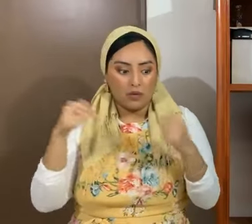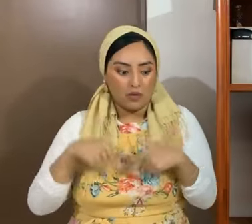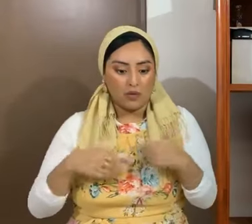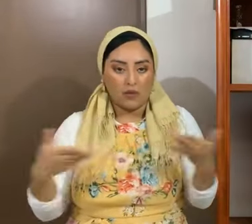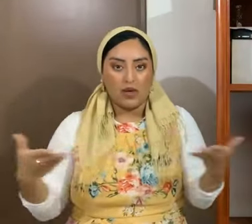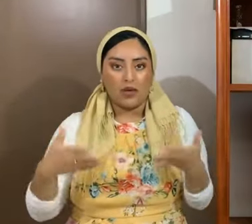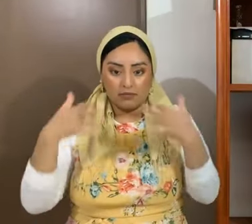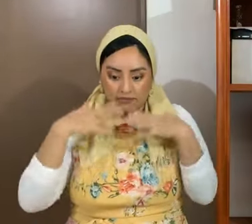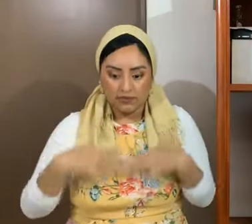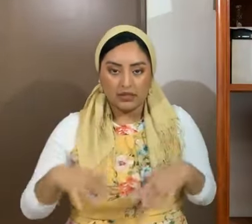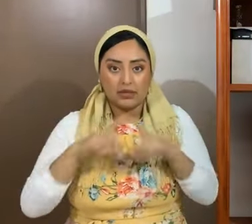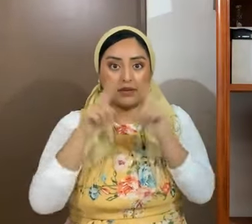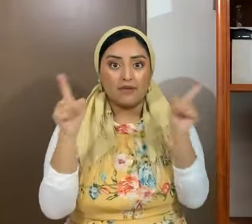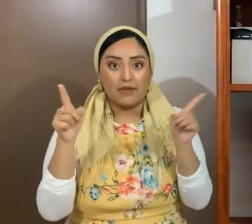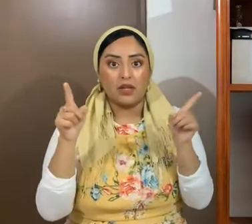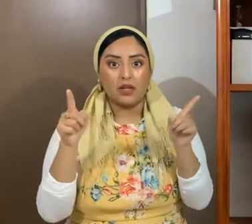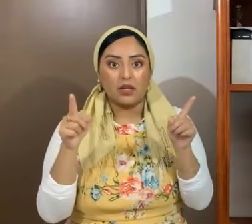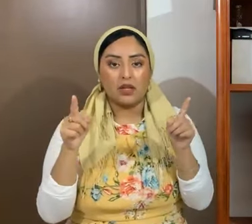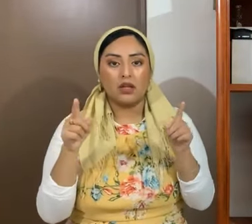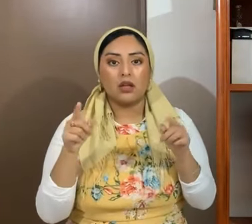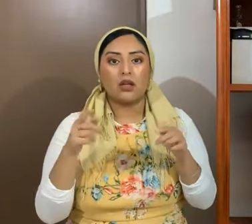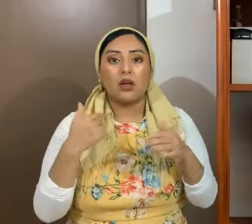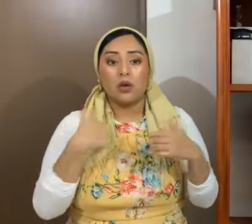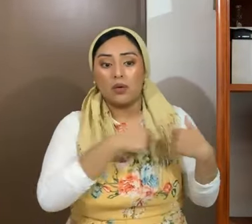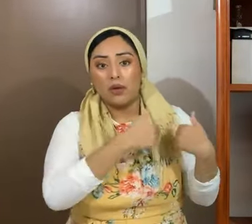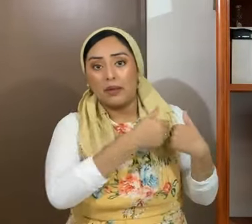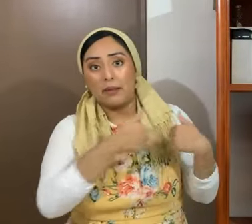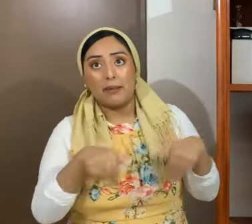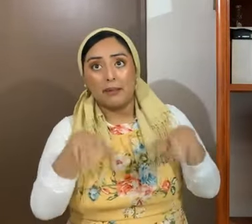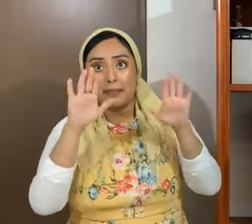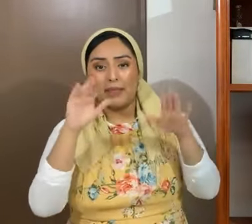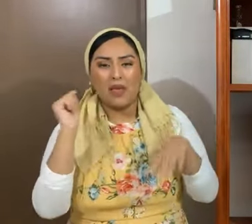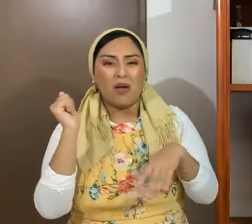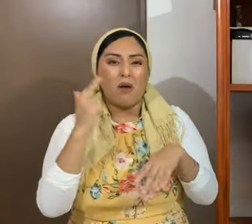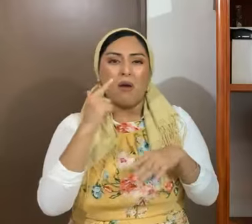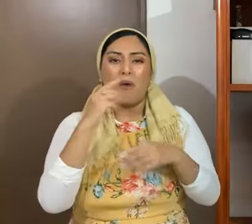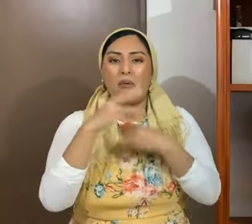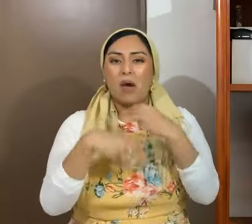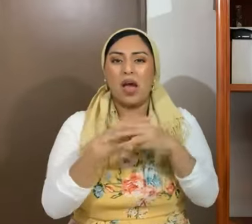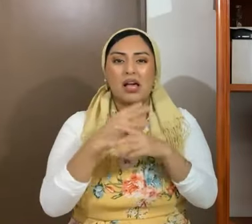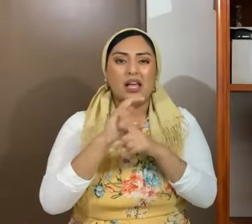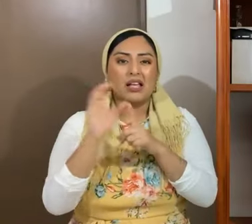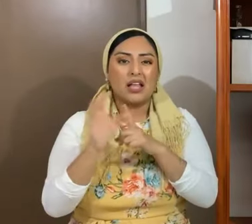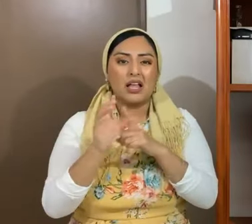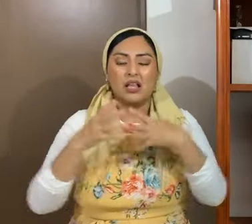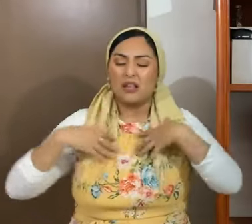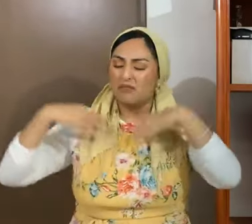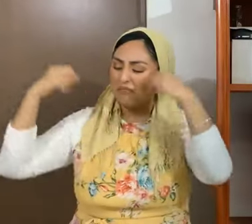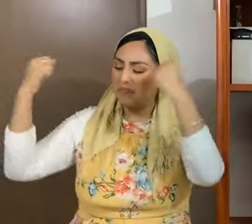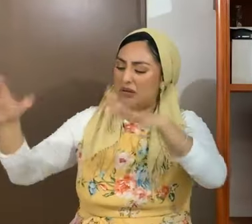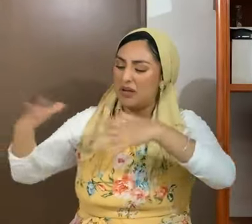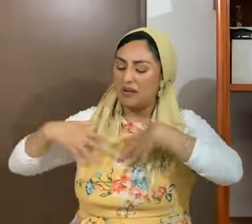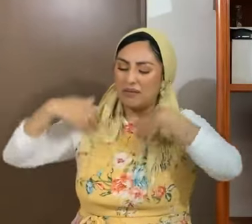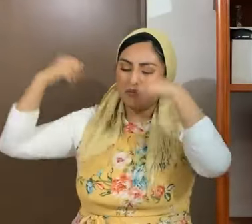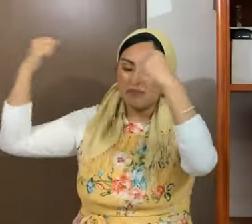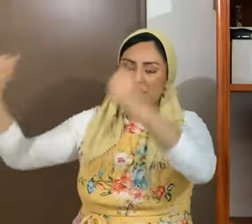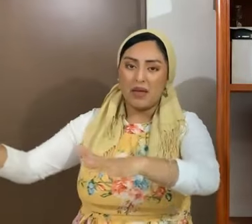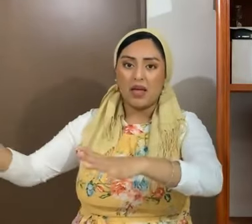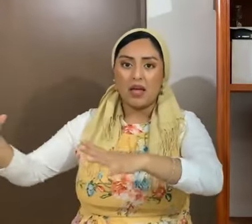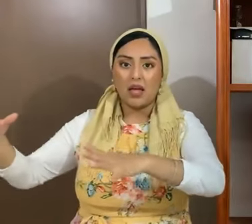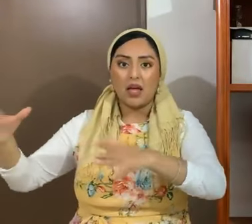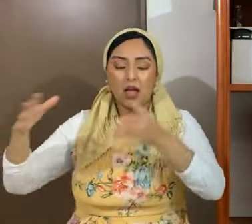estamos aquí. ¿Y nos restauró en qué? En apartarnos y quitarnos todas las costumbres paganas, idólatras que teníamos,